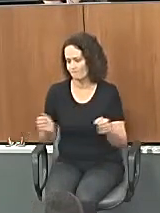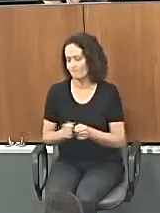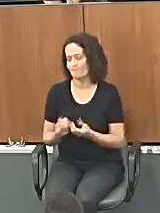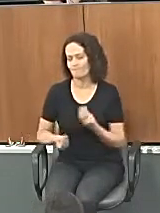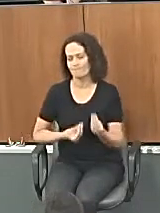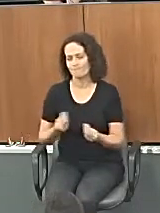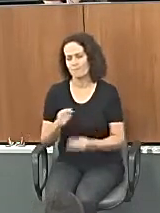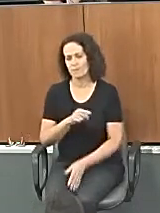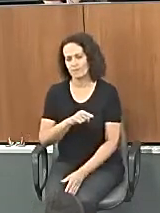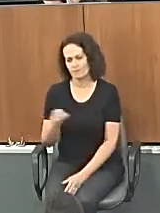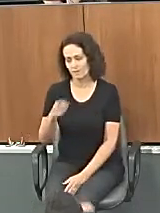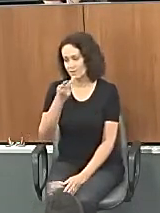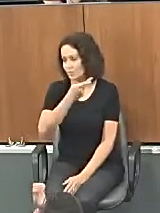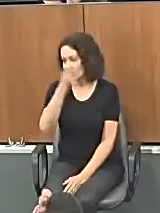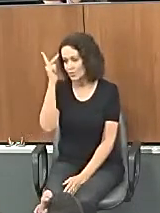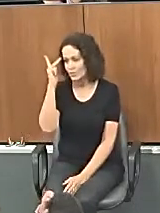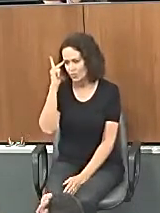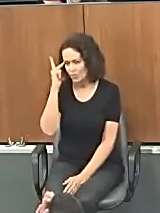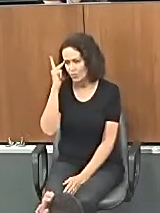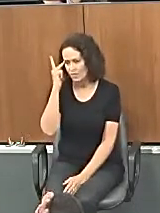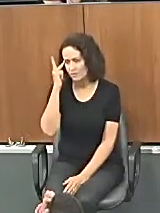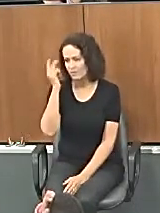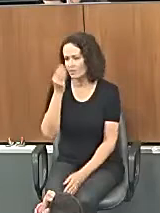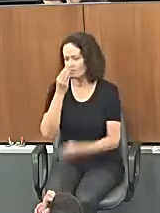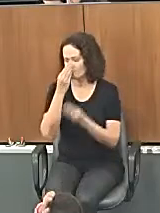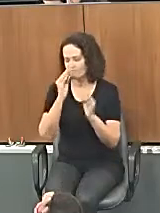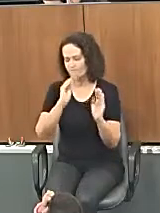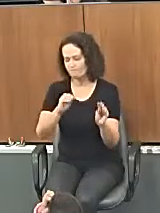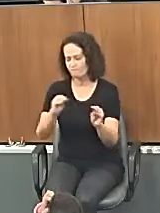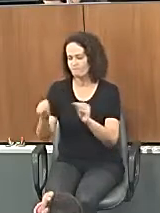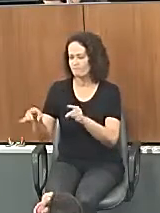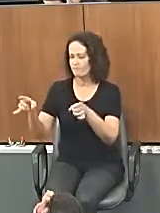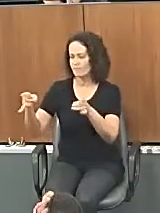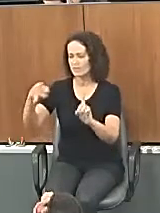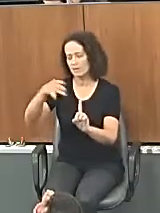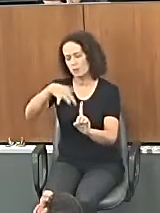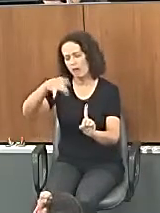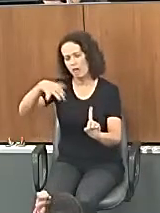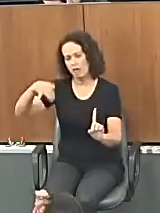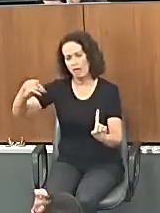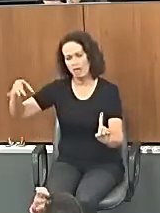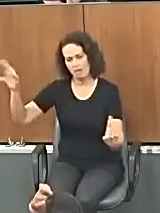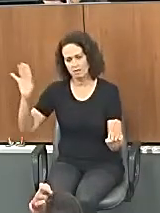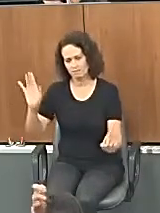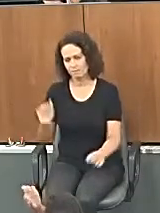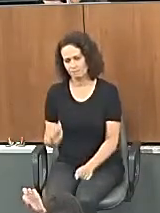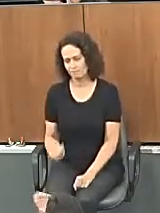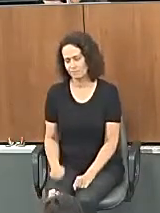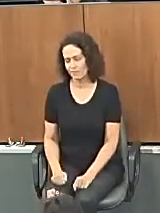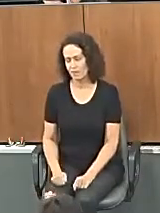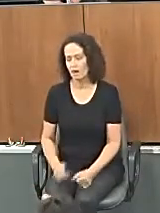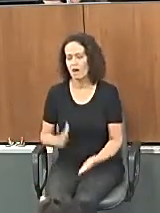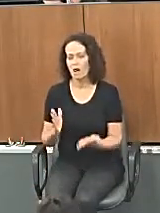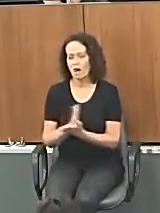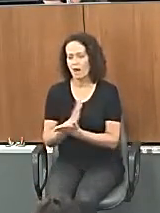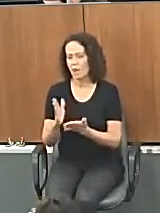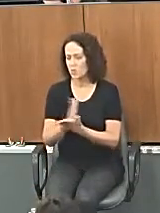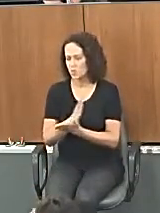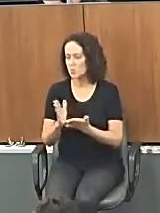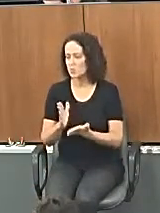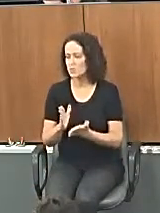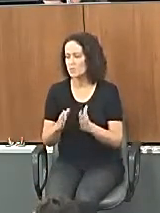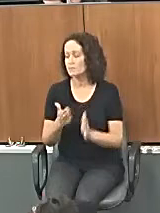elas vivem marginalizados sabiam que a grande maioria não chega aos 5 anos de